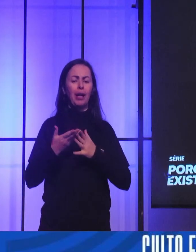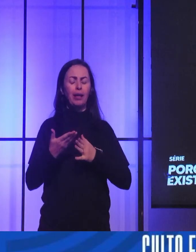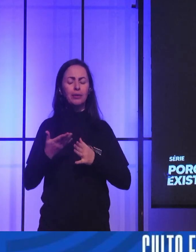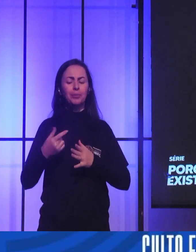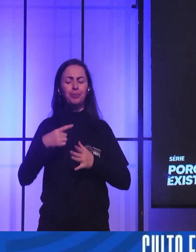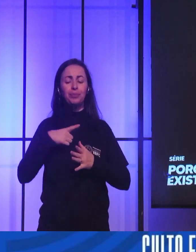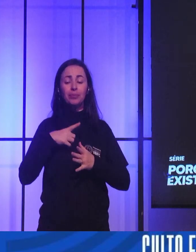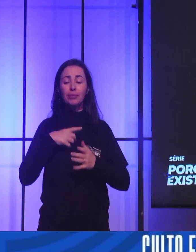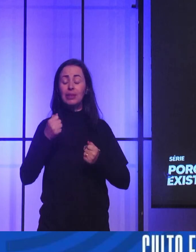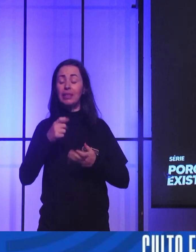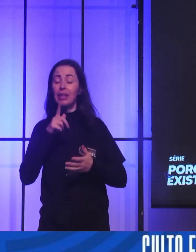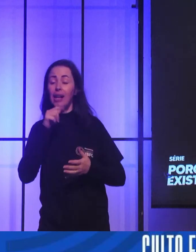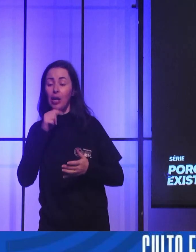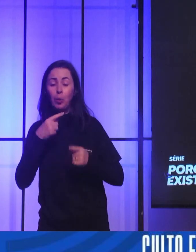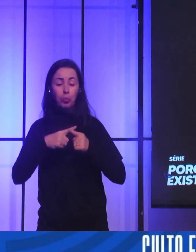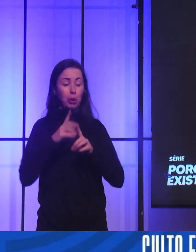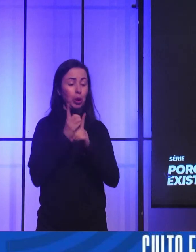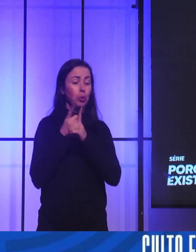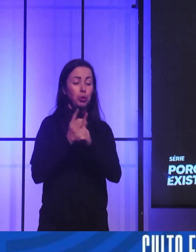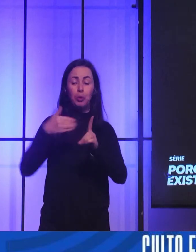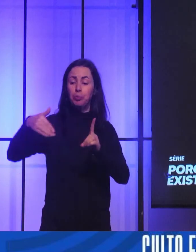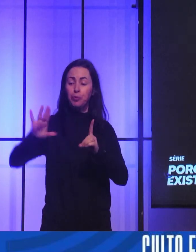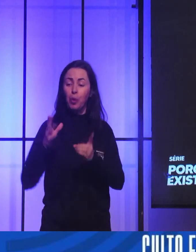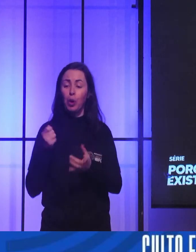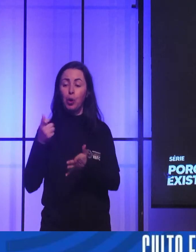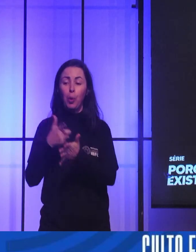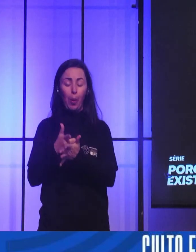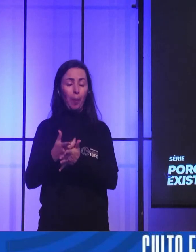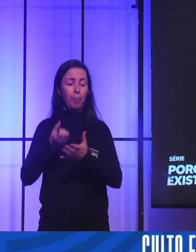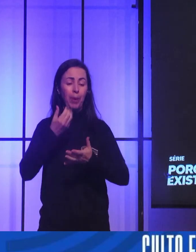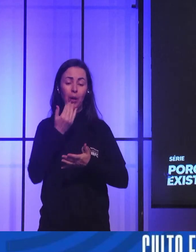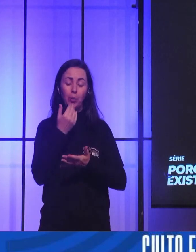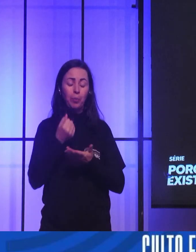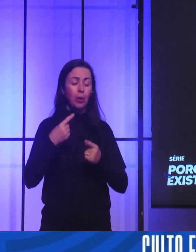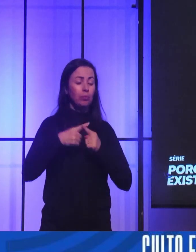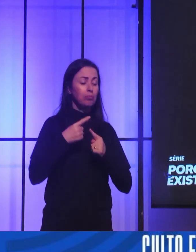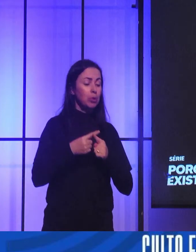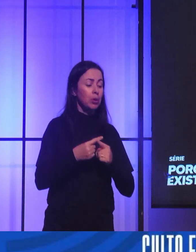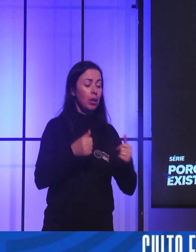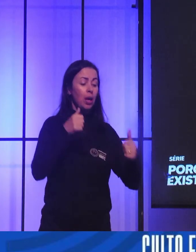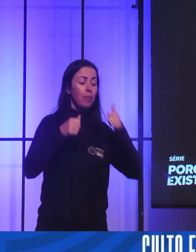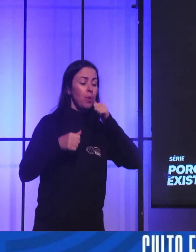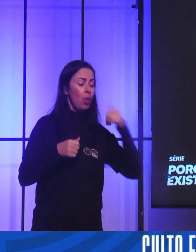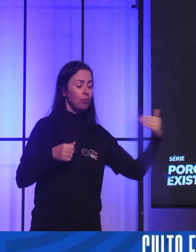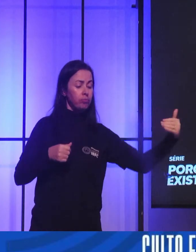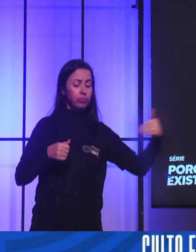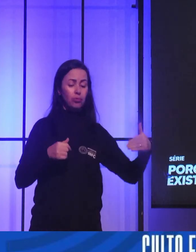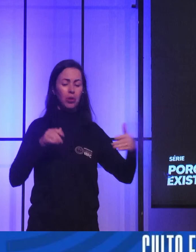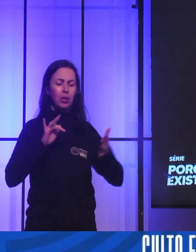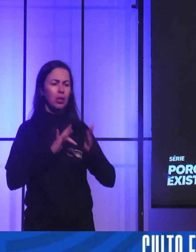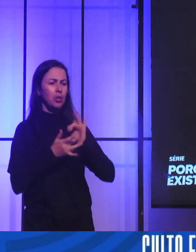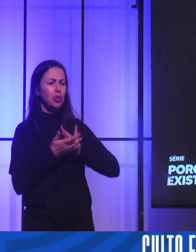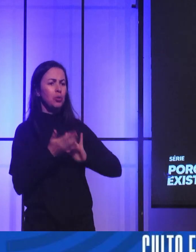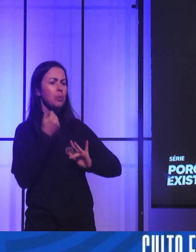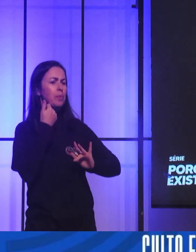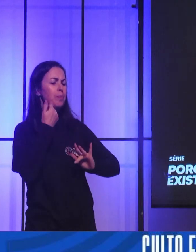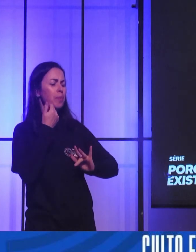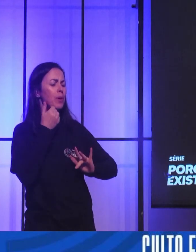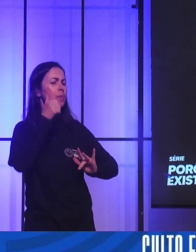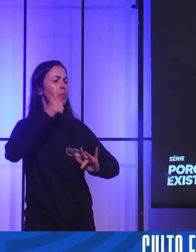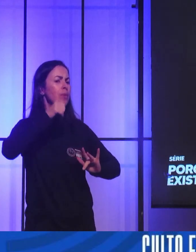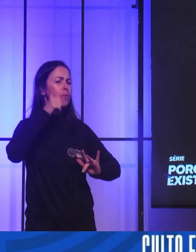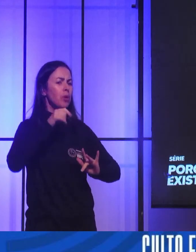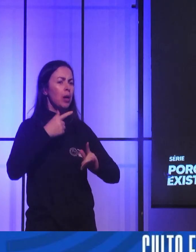comida e agora Jesus está sozinho, que a mulher chega e Jesus tem aquele diálogo com ela. E daí ela deixa Jesus,